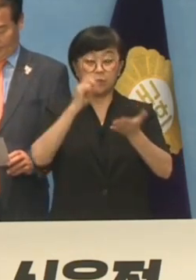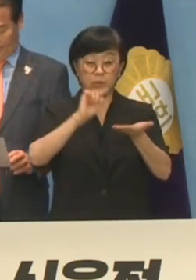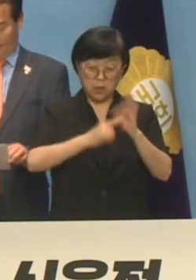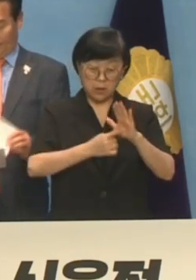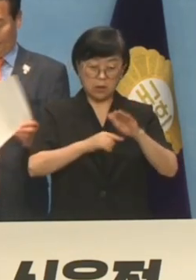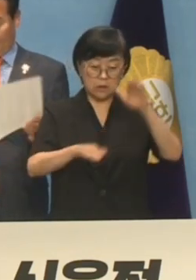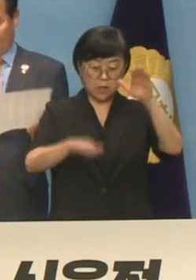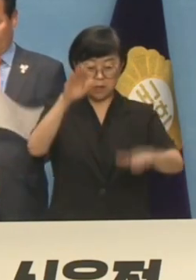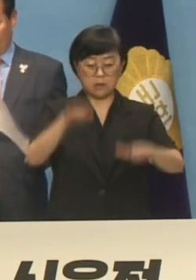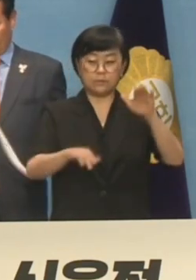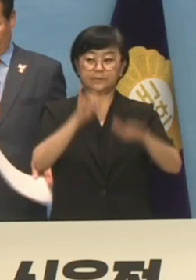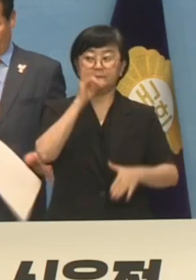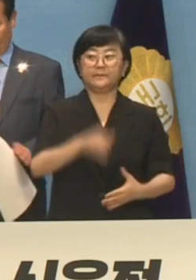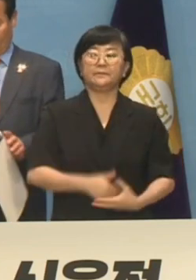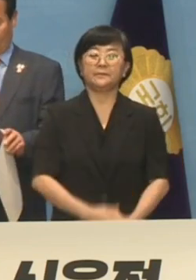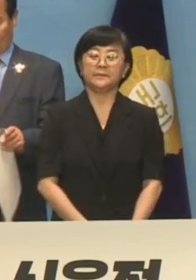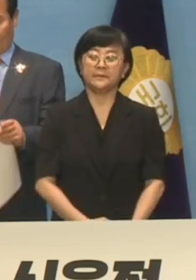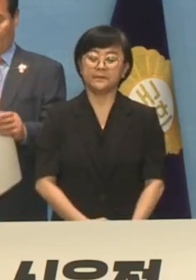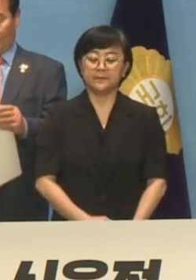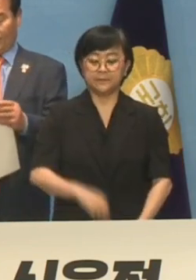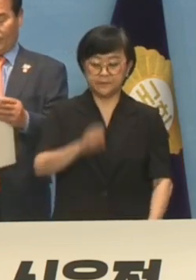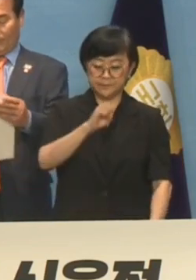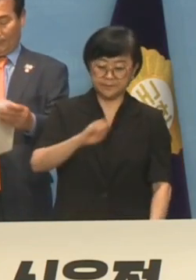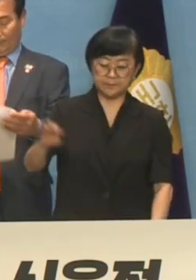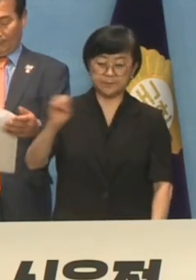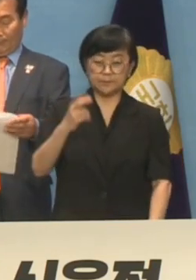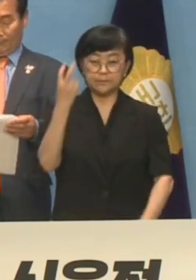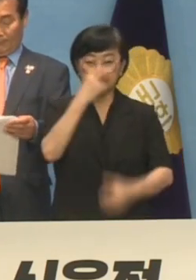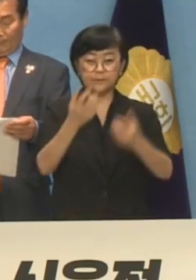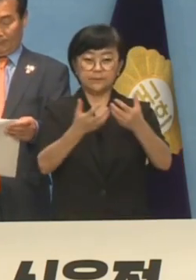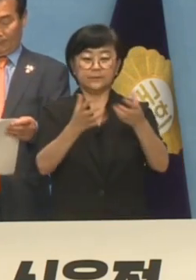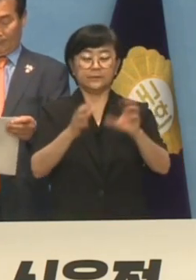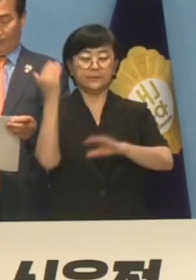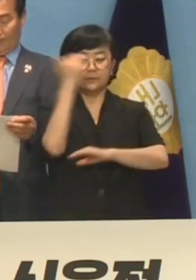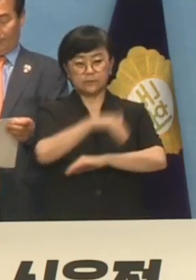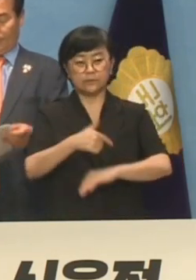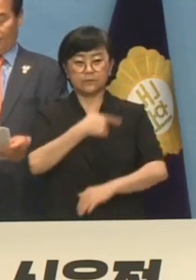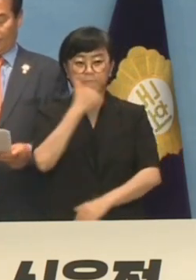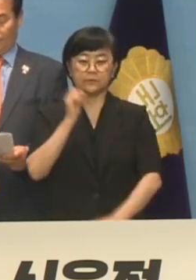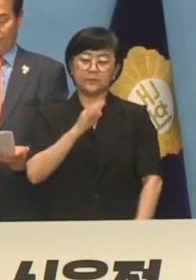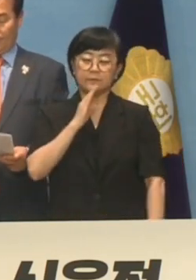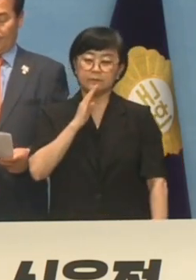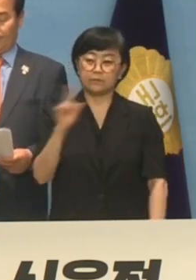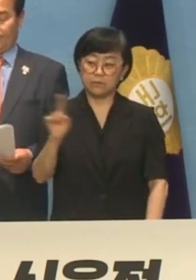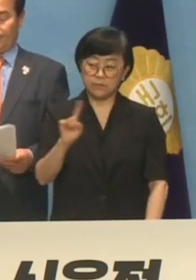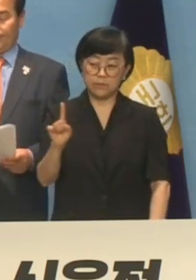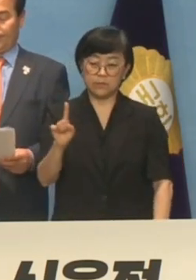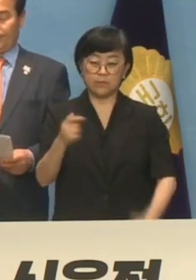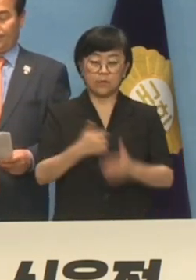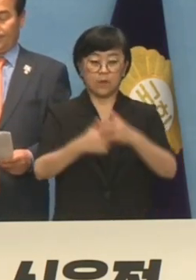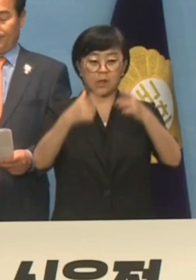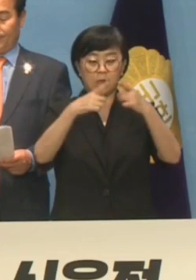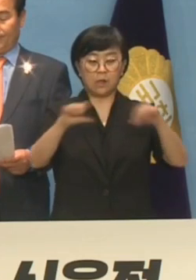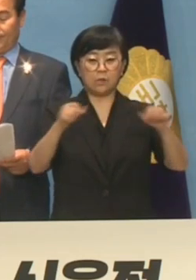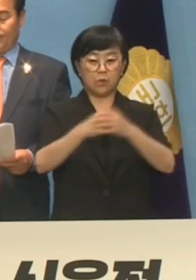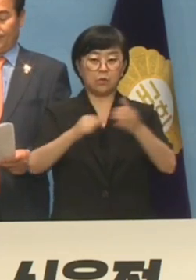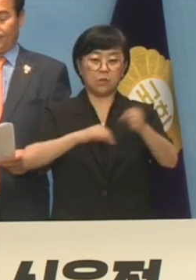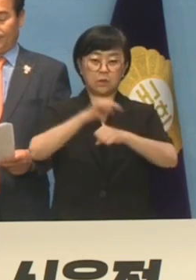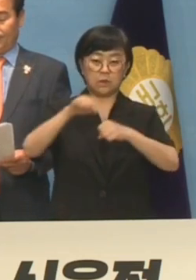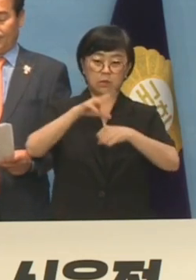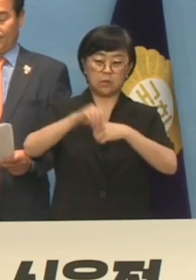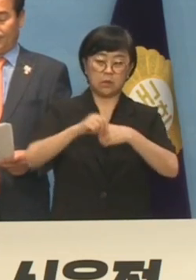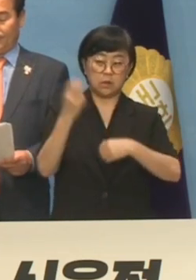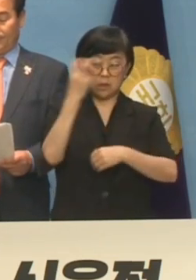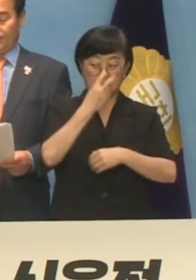있는 상황입니다. 방류 후 해양 모니터링 계획 역시 부실하기 짝이 없습니다. 일본 원자력